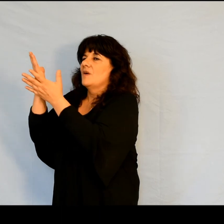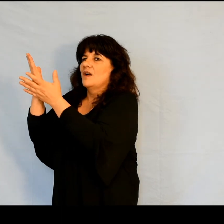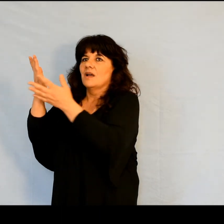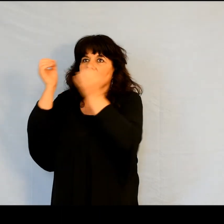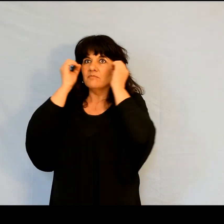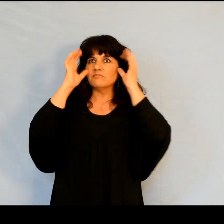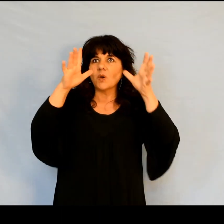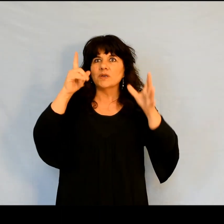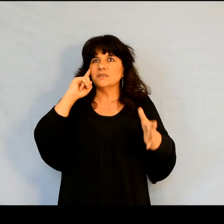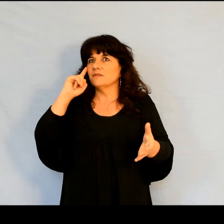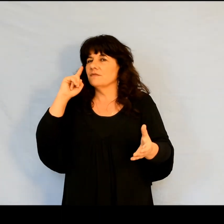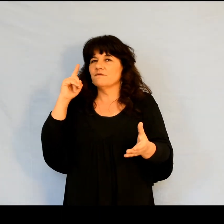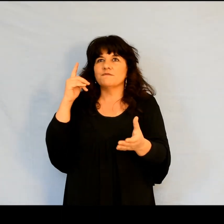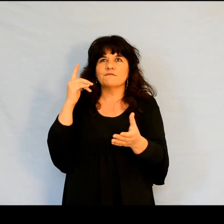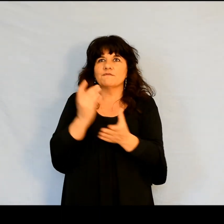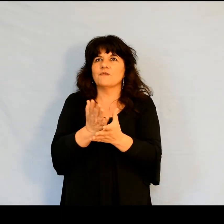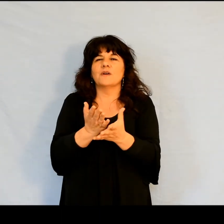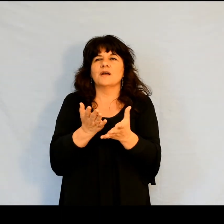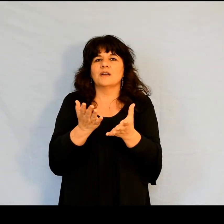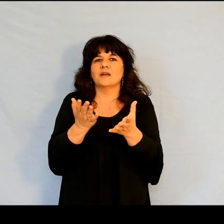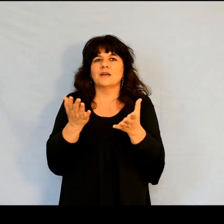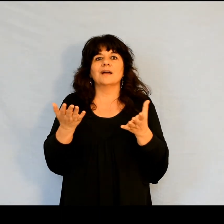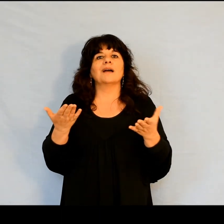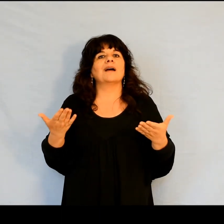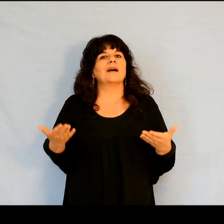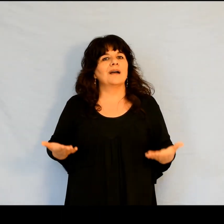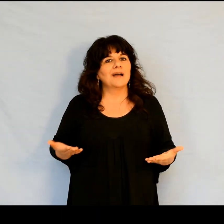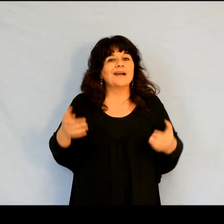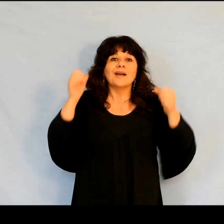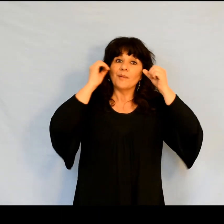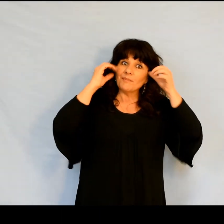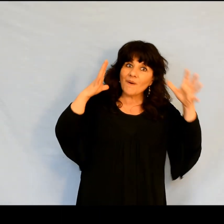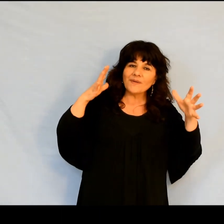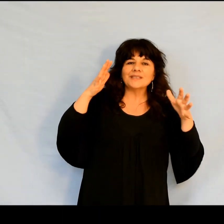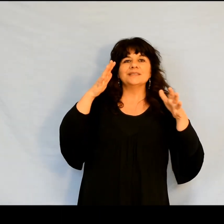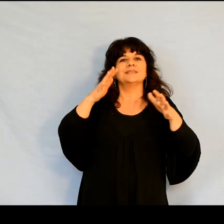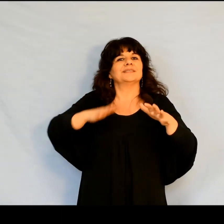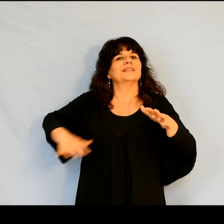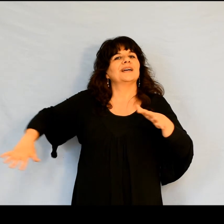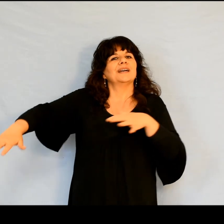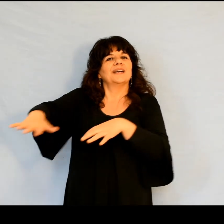Alors Moïse et les fils d'Israël chantèrent ce cantique au Seigneur.